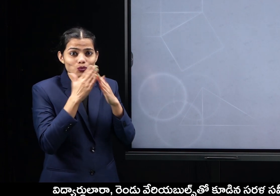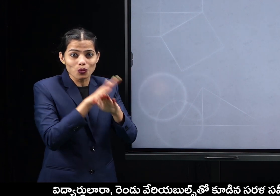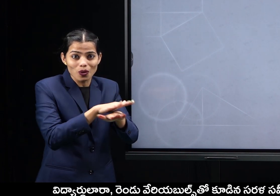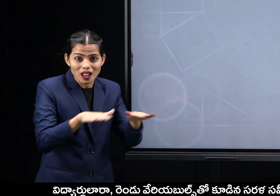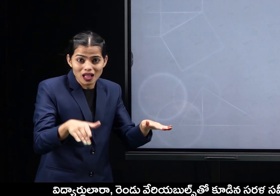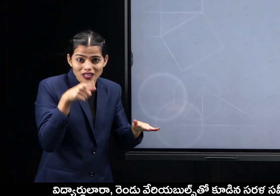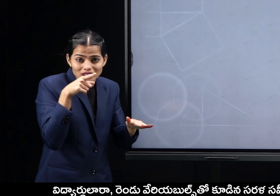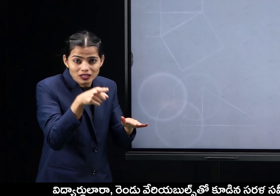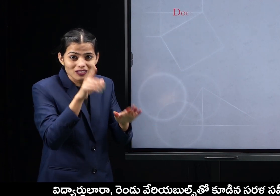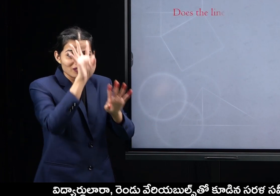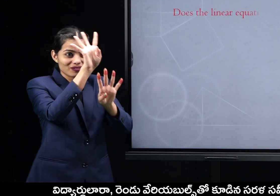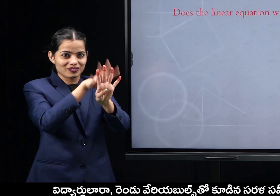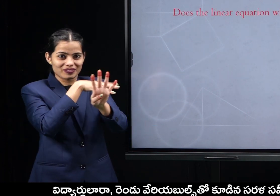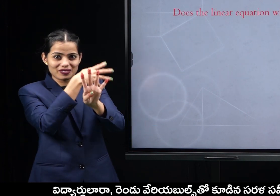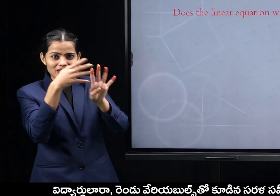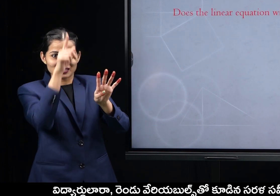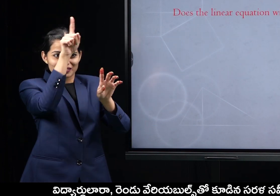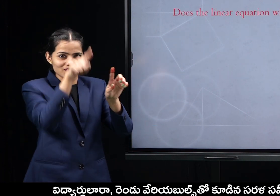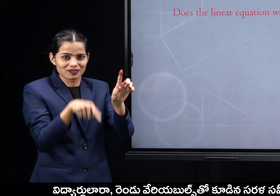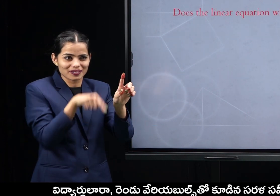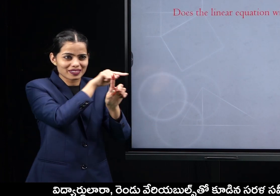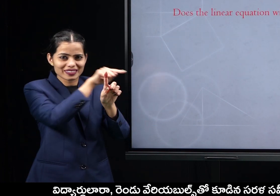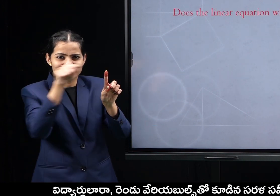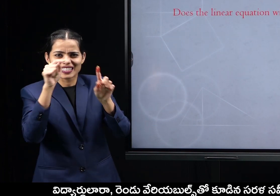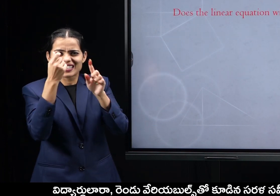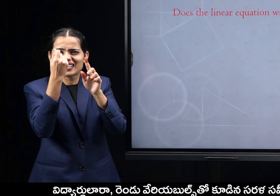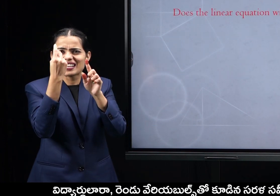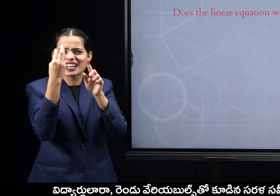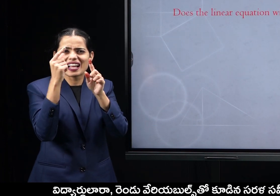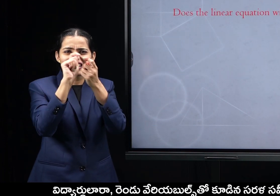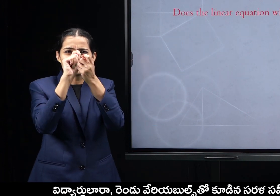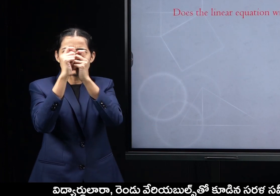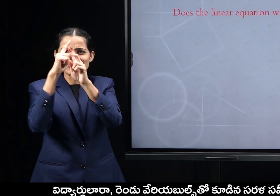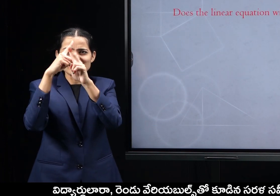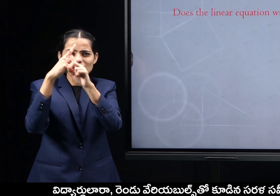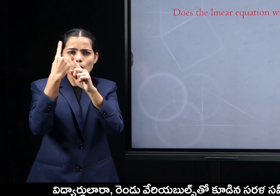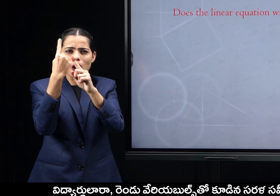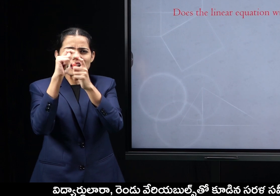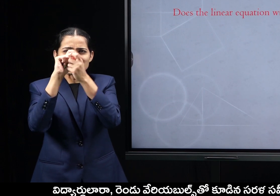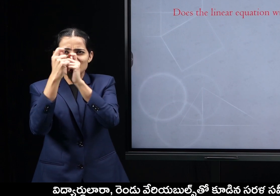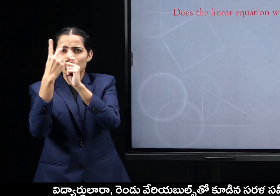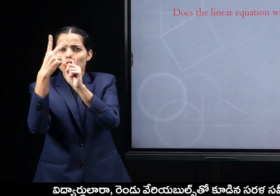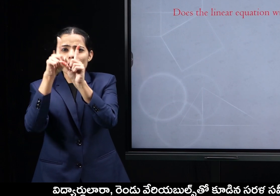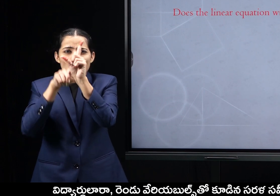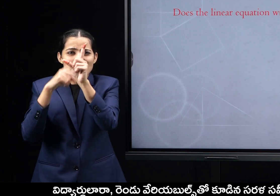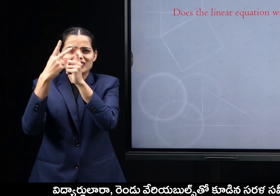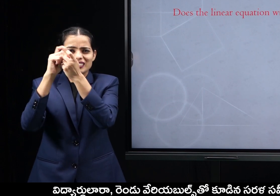స్టూడెంట్స్, రెండు వేరియబుల్స్తో కూడిన సరళ సమీకరణానికి పరిష్కారం ఉంటుందా?